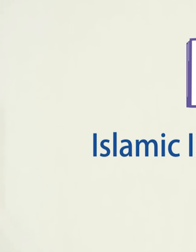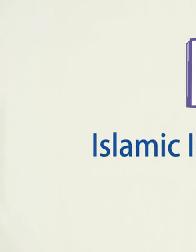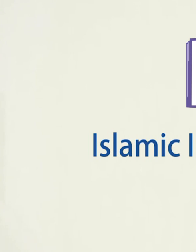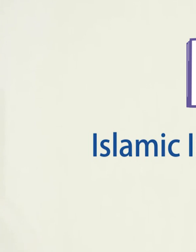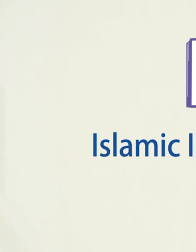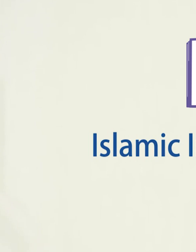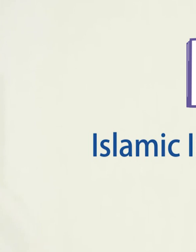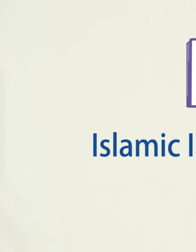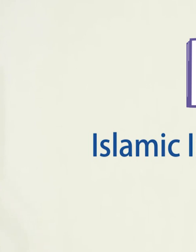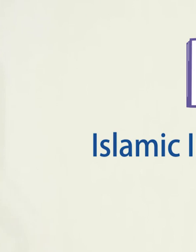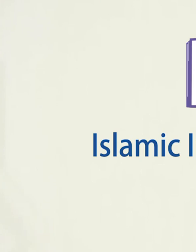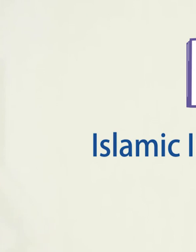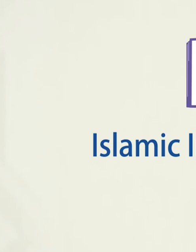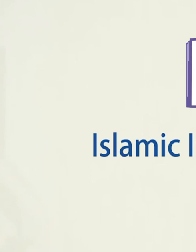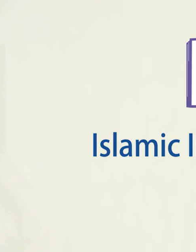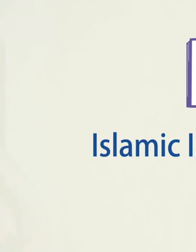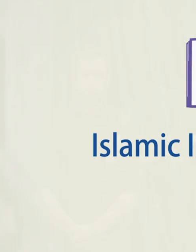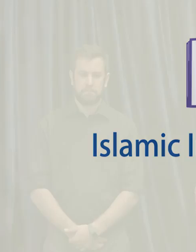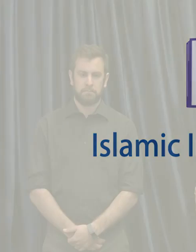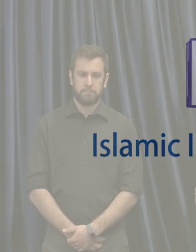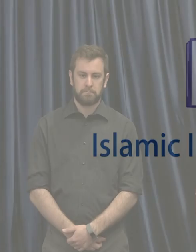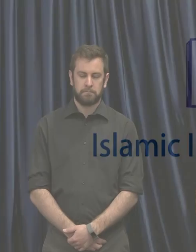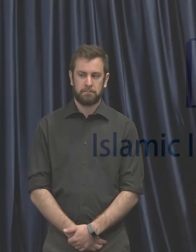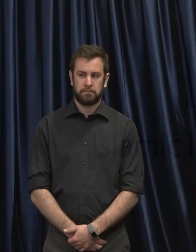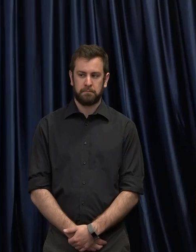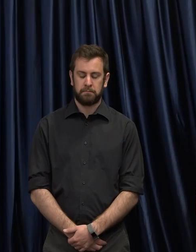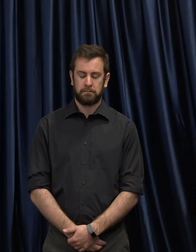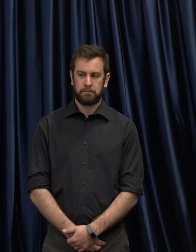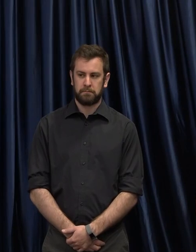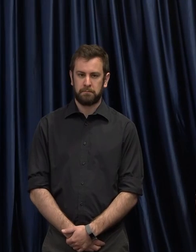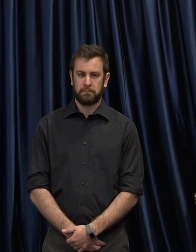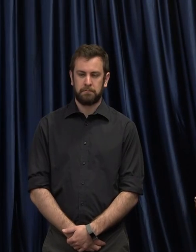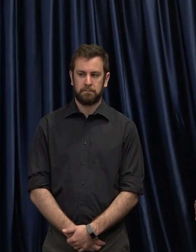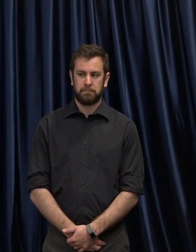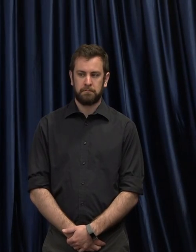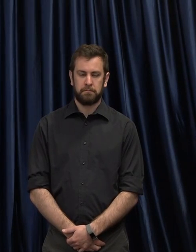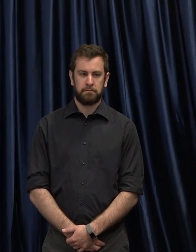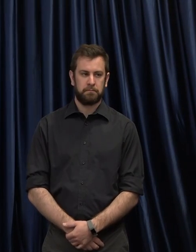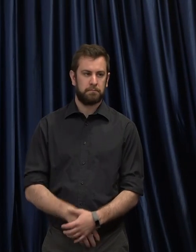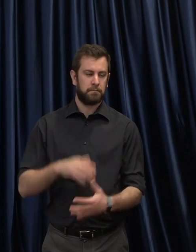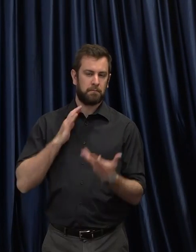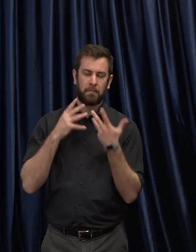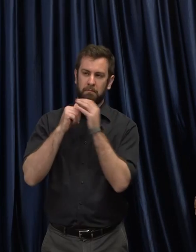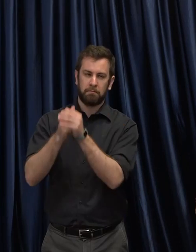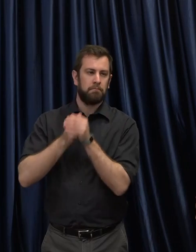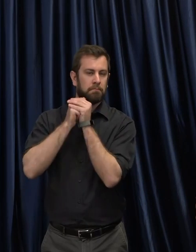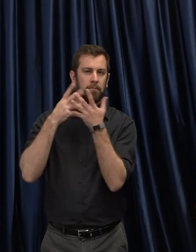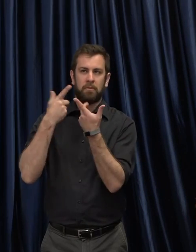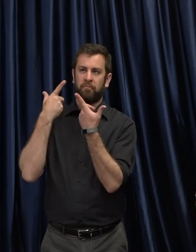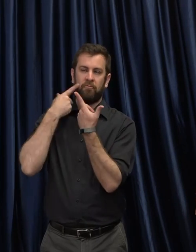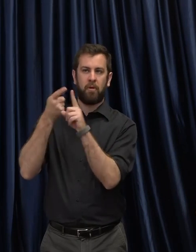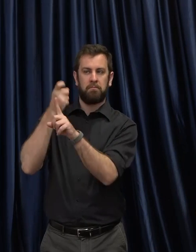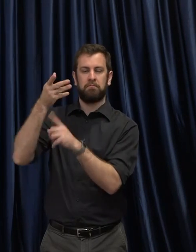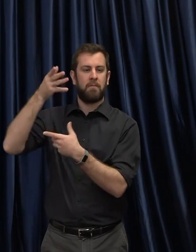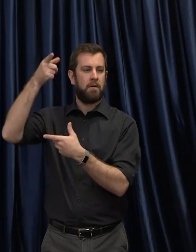للناس وبينات من الهدى والفرقان. All praise are due to Allah, Lord of the worlds,